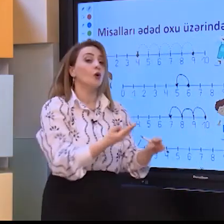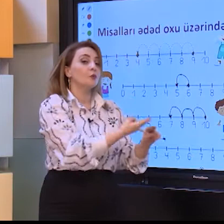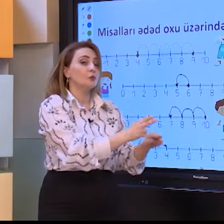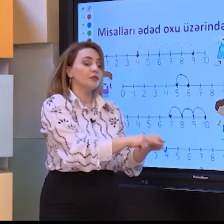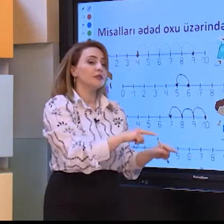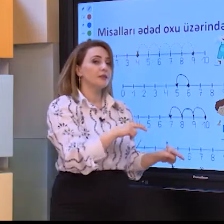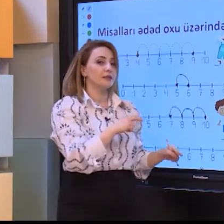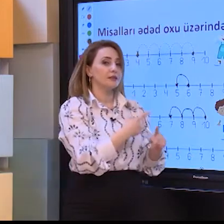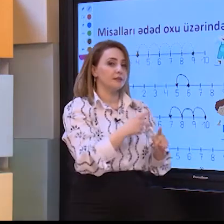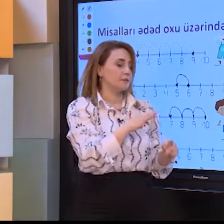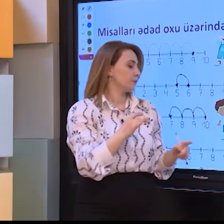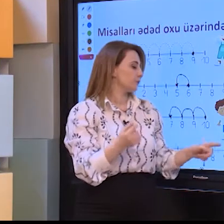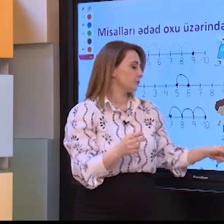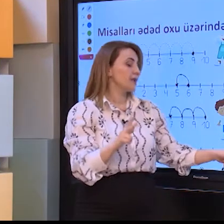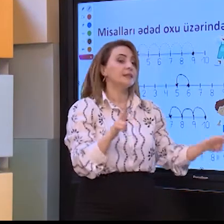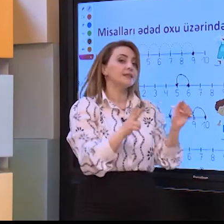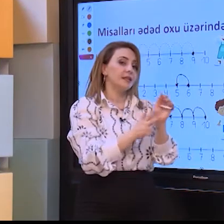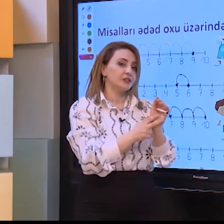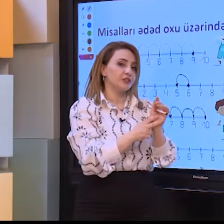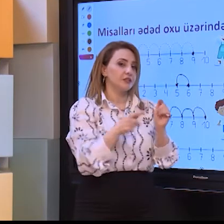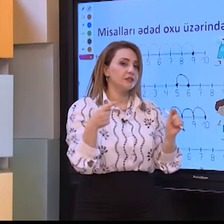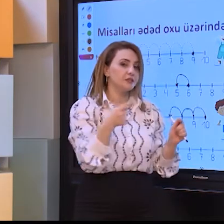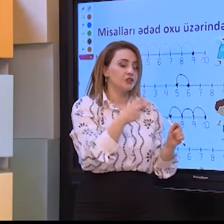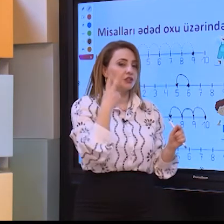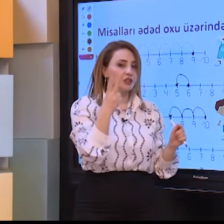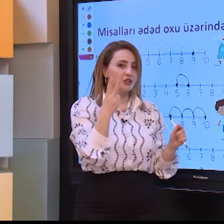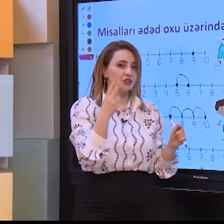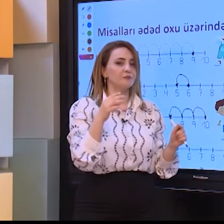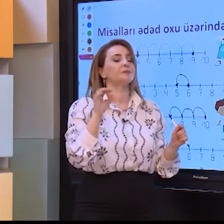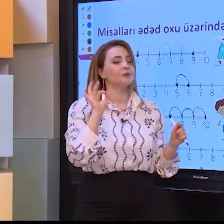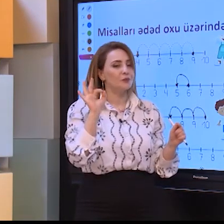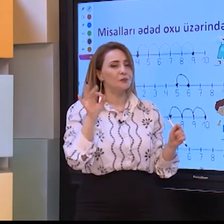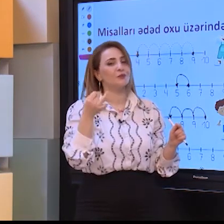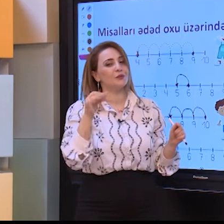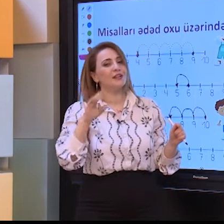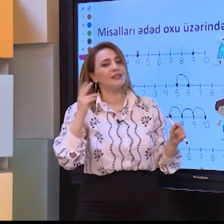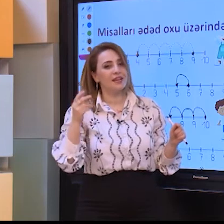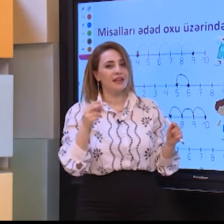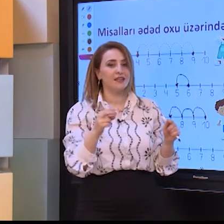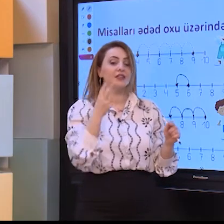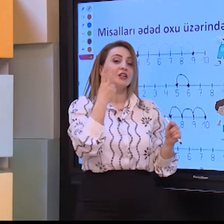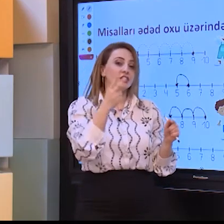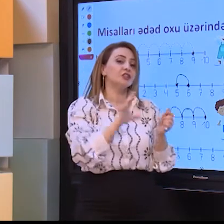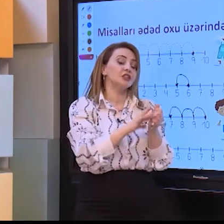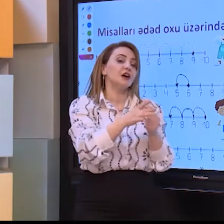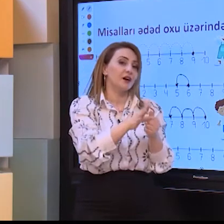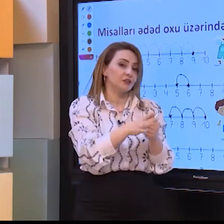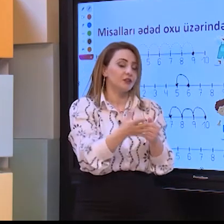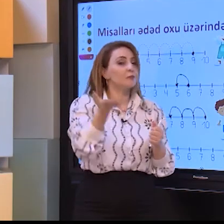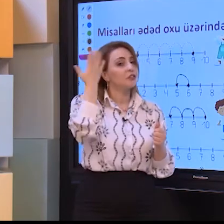Bu misalda isə 8 çıx 2. Düzdür. Yəni, 2 addım